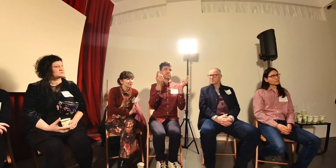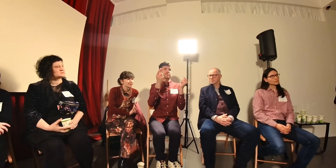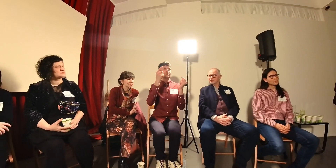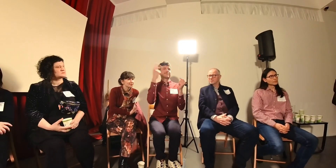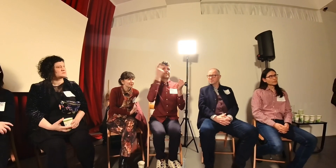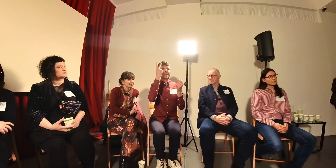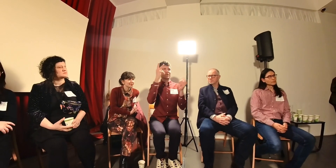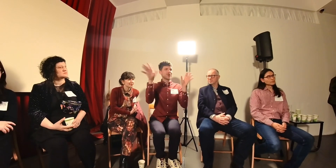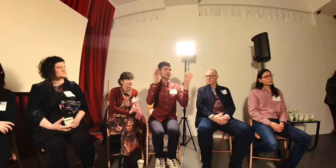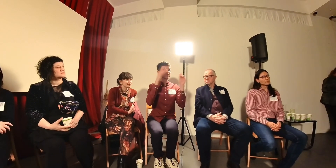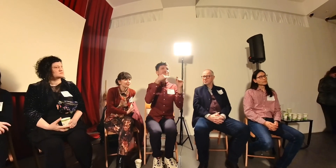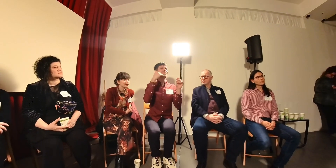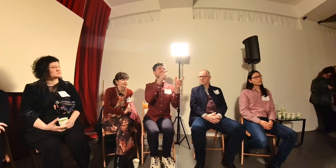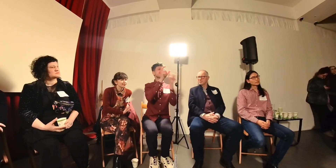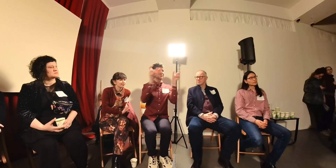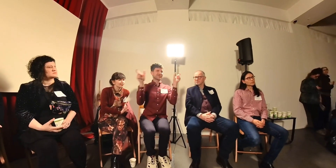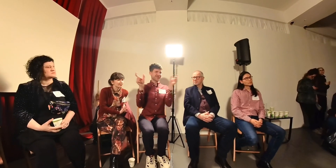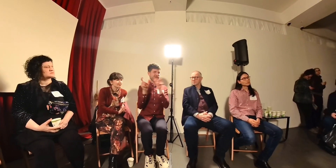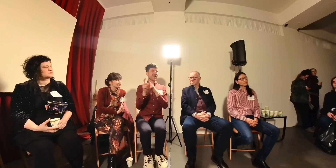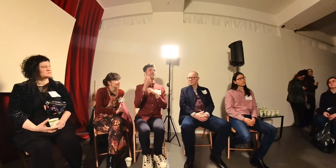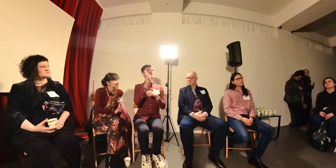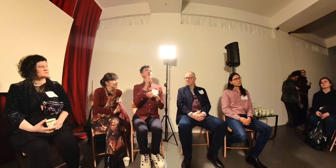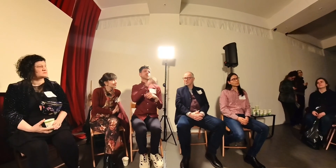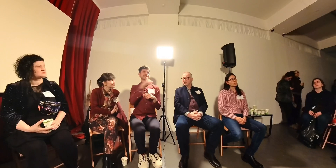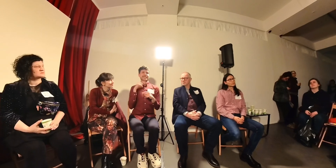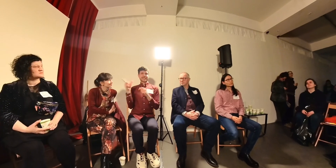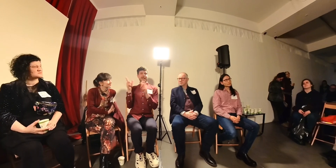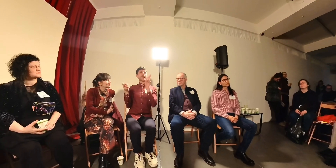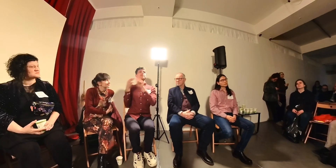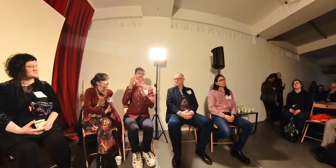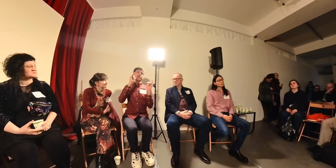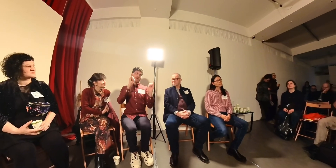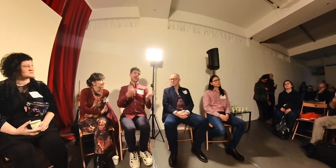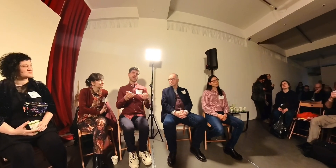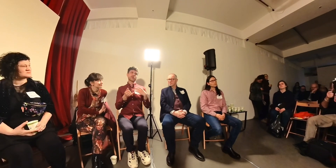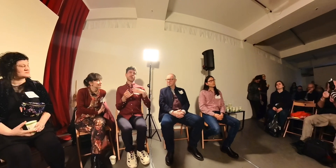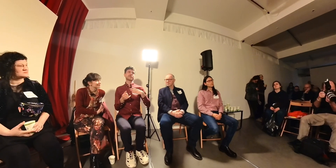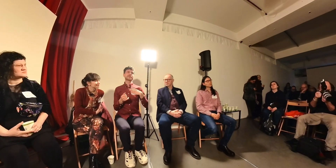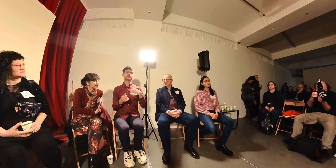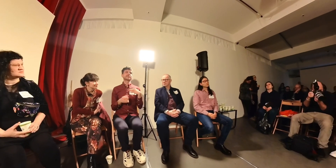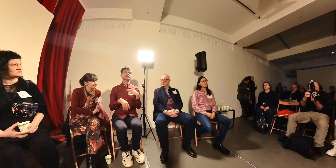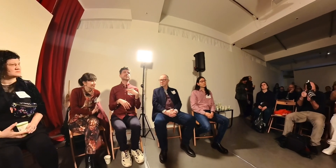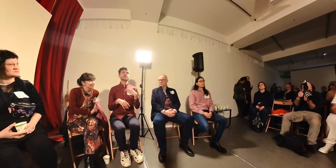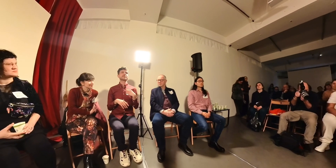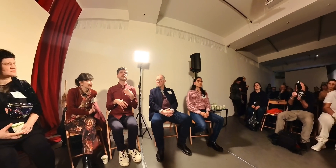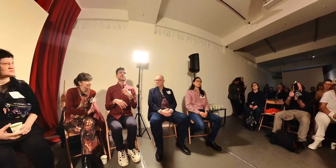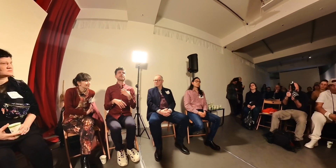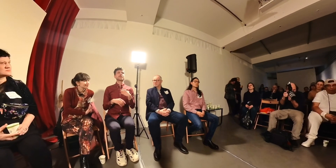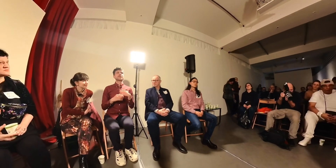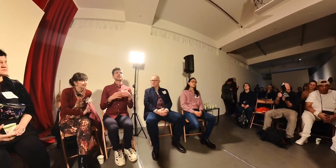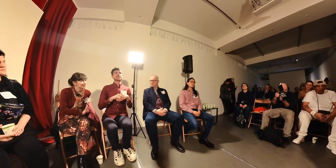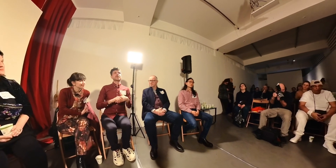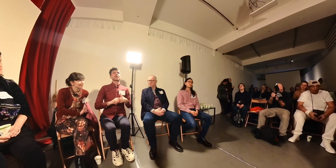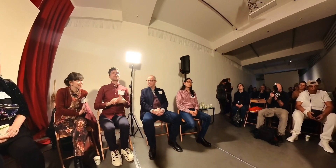to zvládám. Tady ve veřejném prostředí samozřejmě je tady hodně slov, hodně podnětů, takže tady bohužel